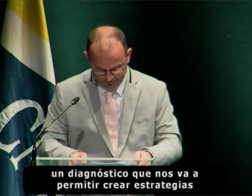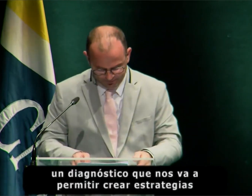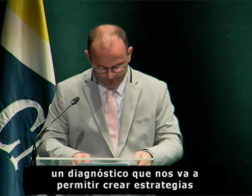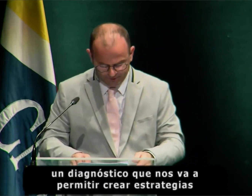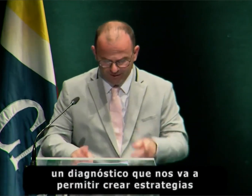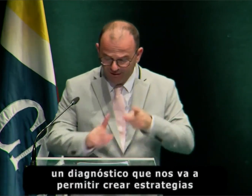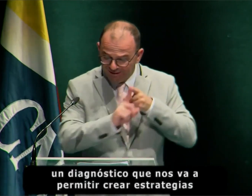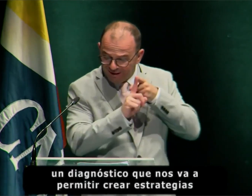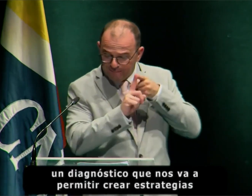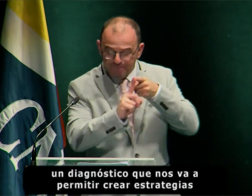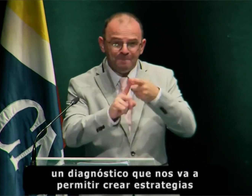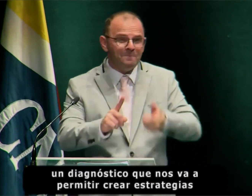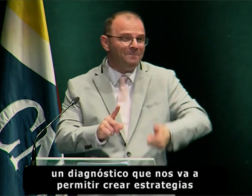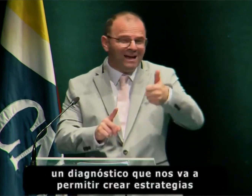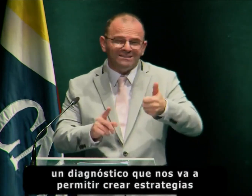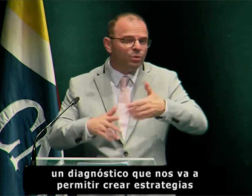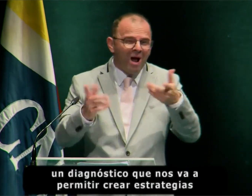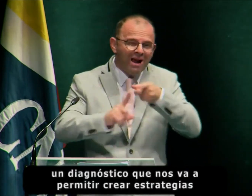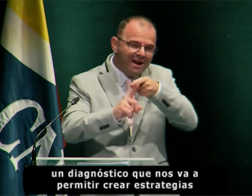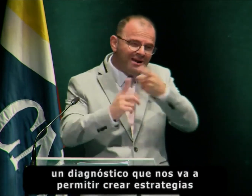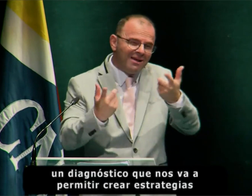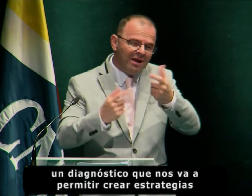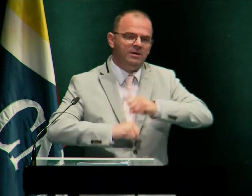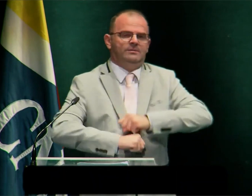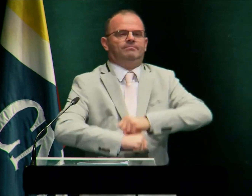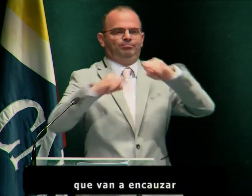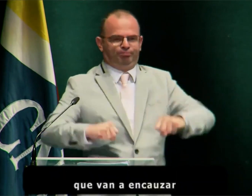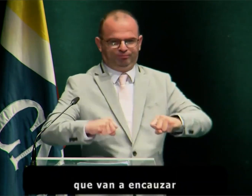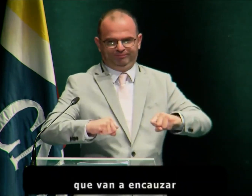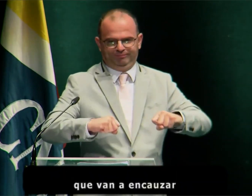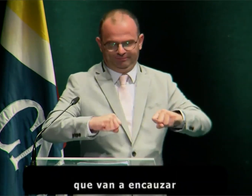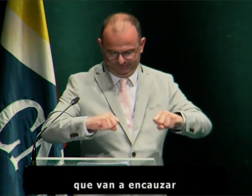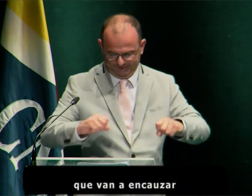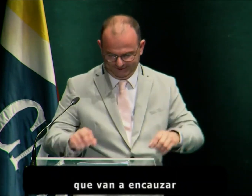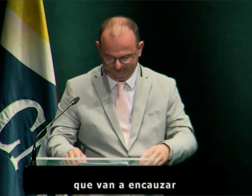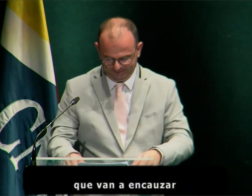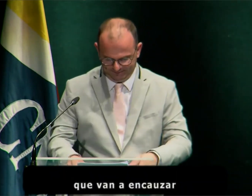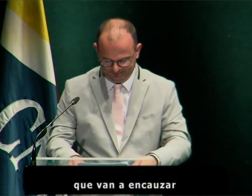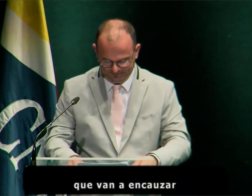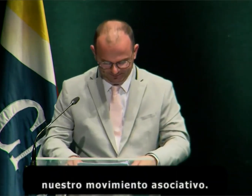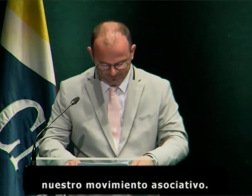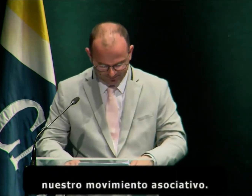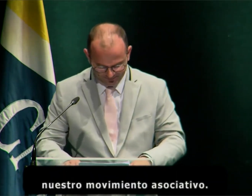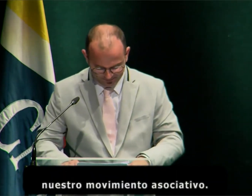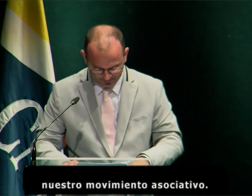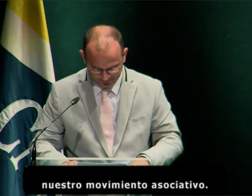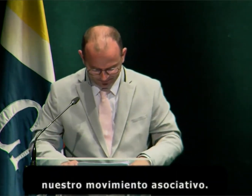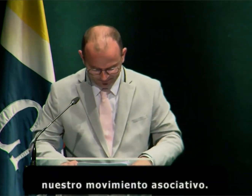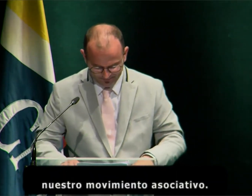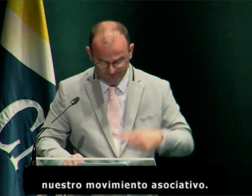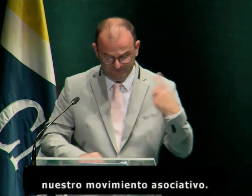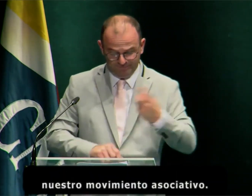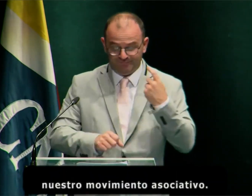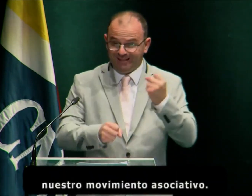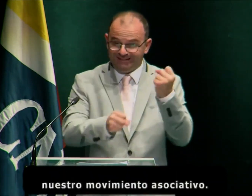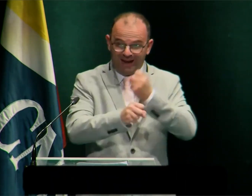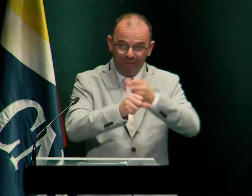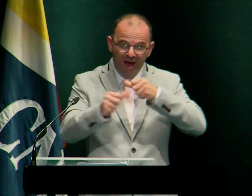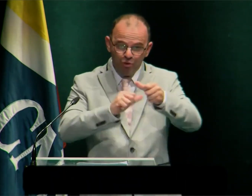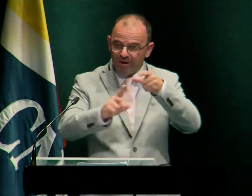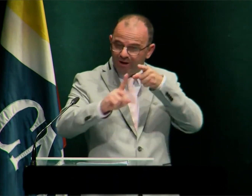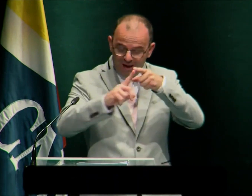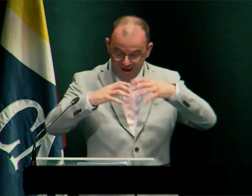nuestro movimiento asociativo con el fin de empoderar y revitalizar nuestro